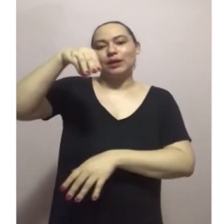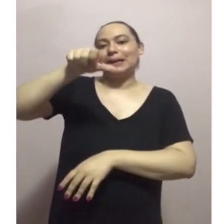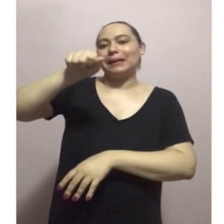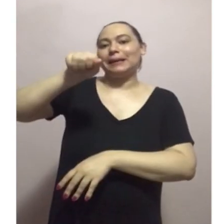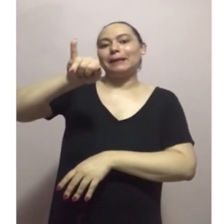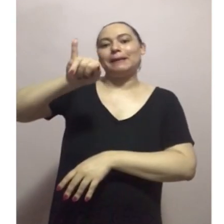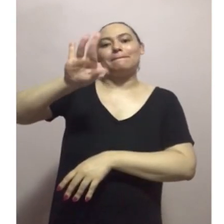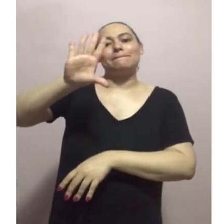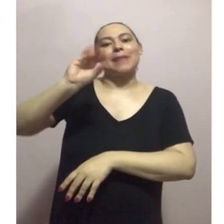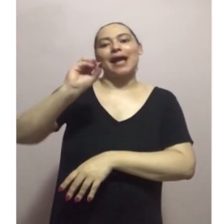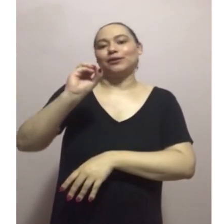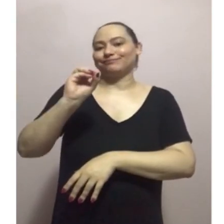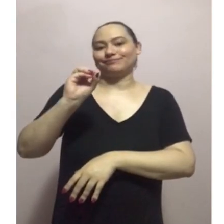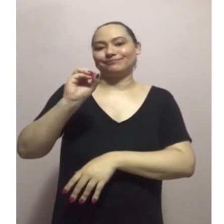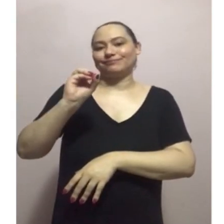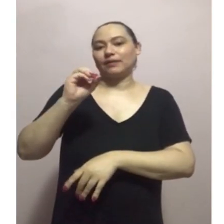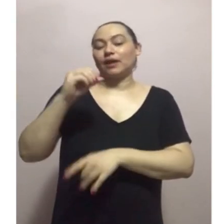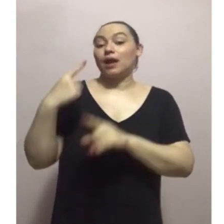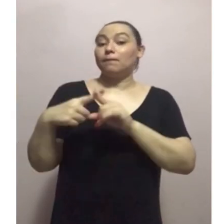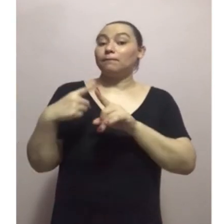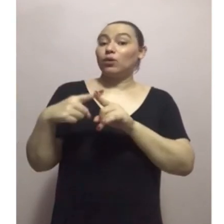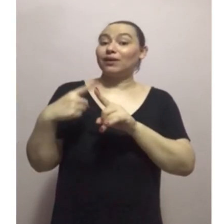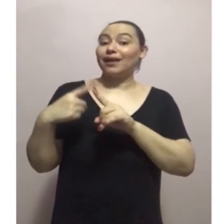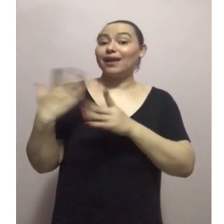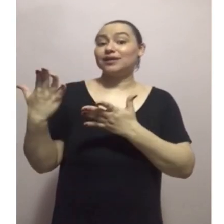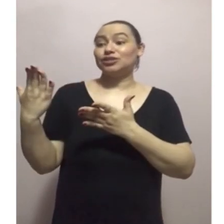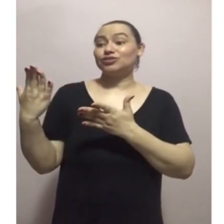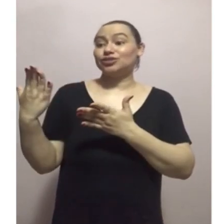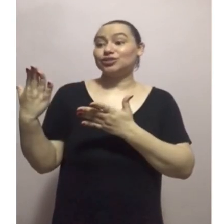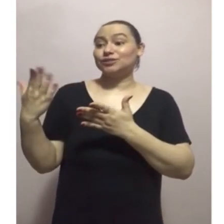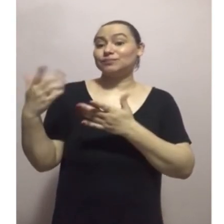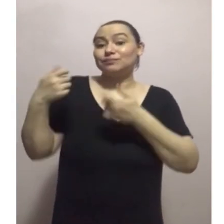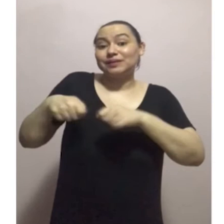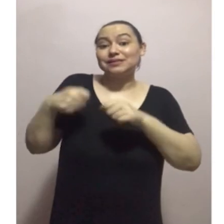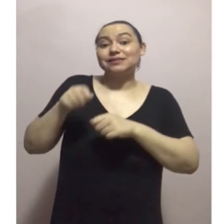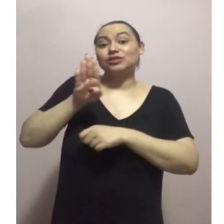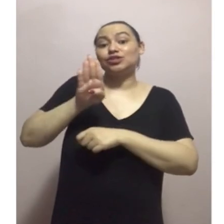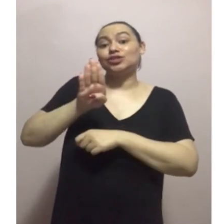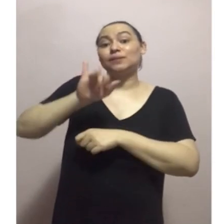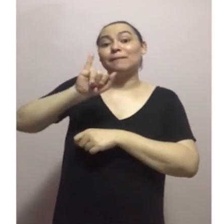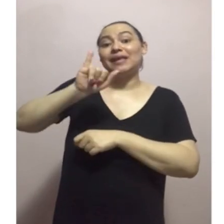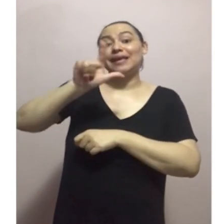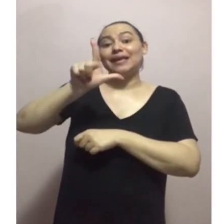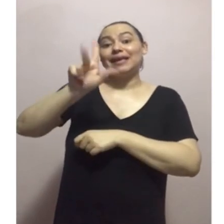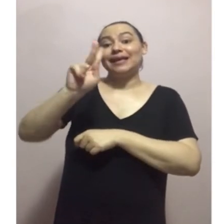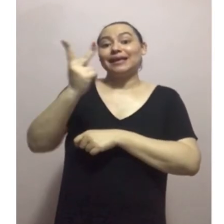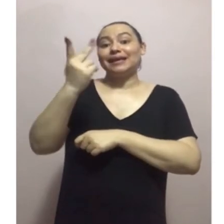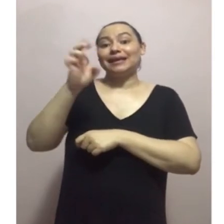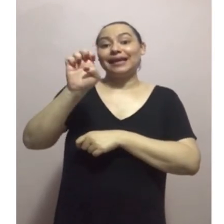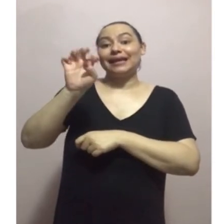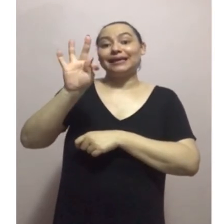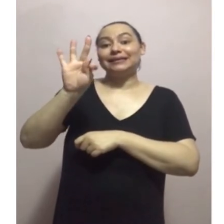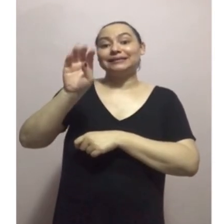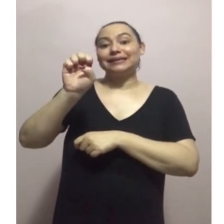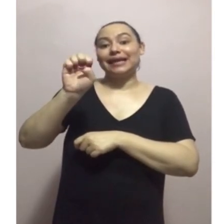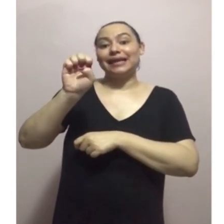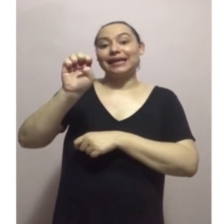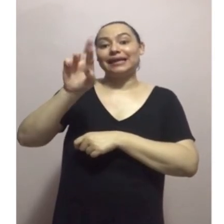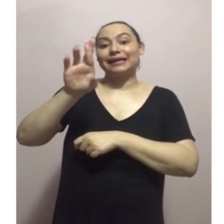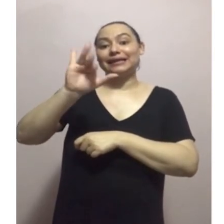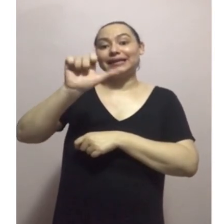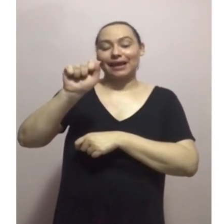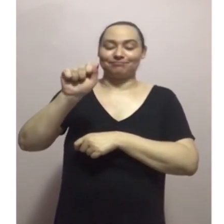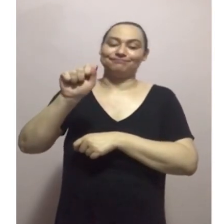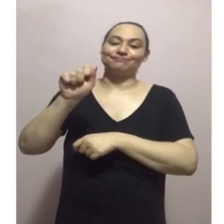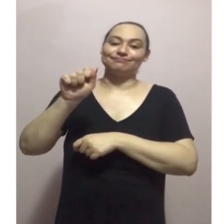estrear em maio, até porque a gente depende muito de bilheteria também, né? Então, assim, a